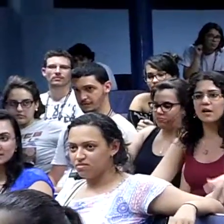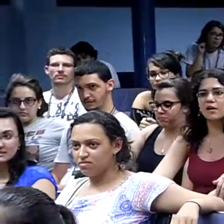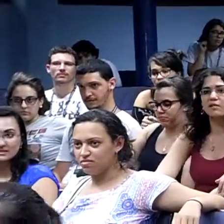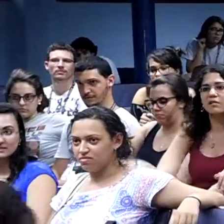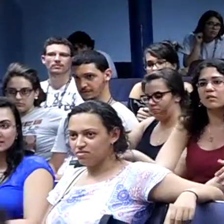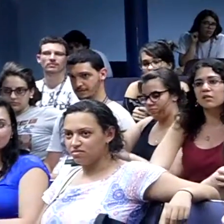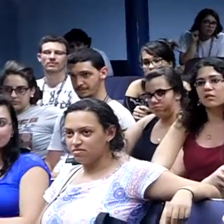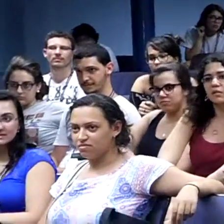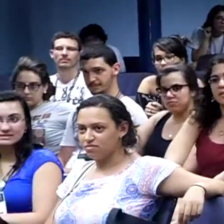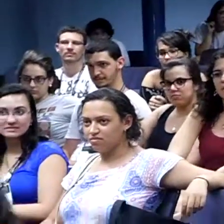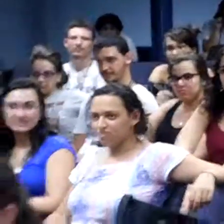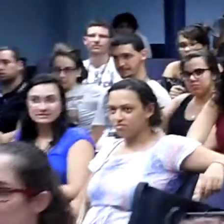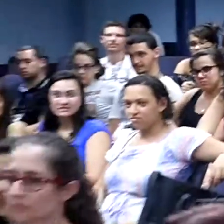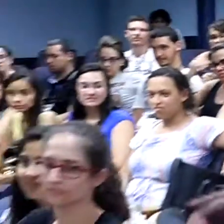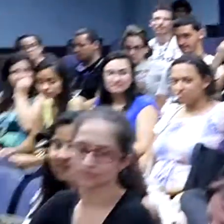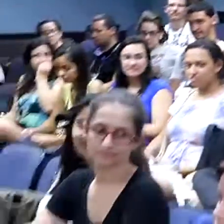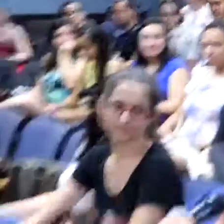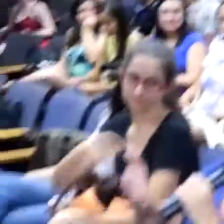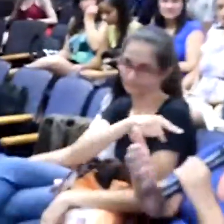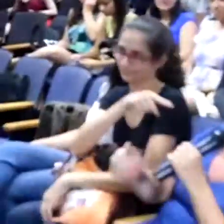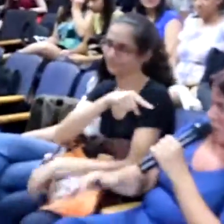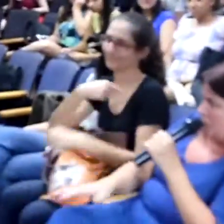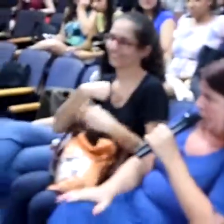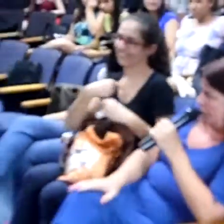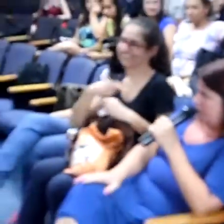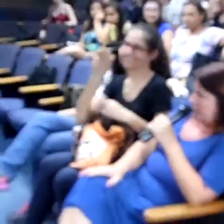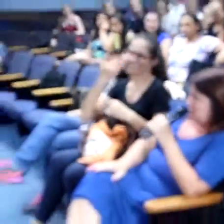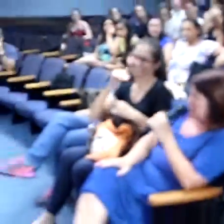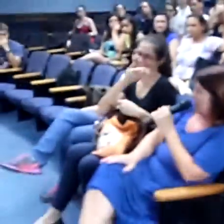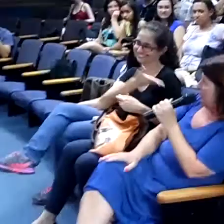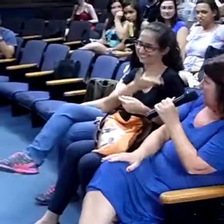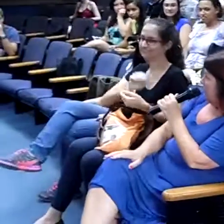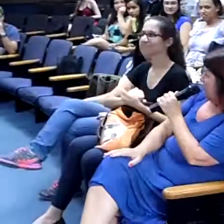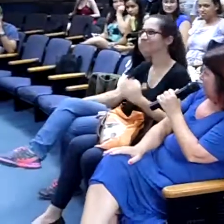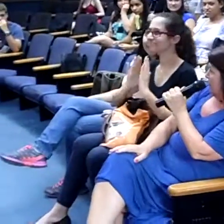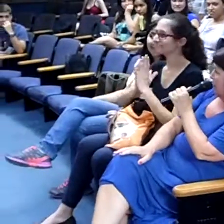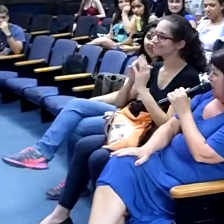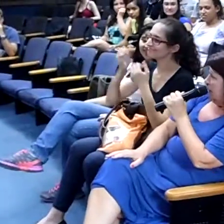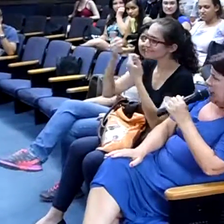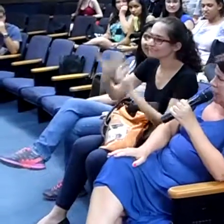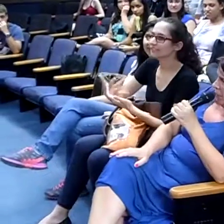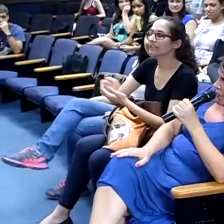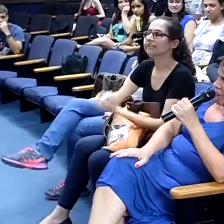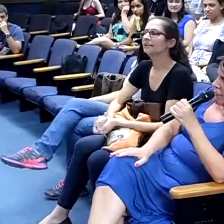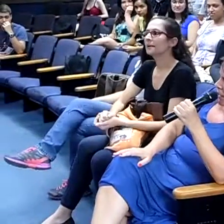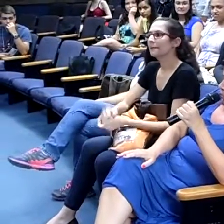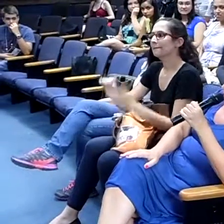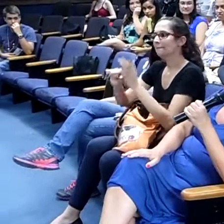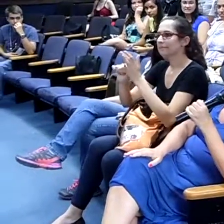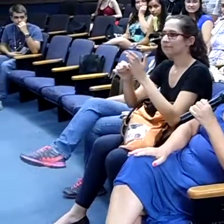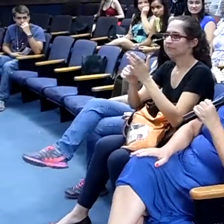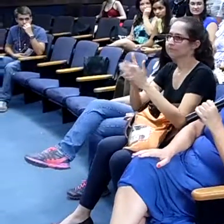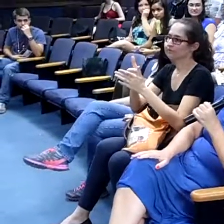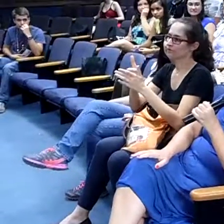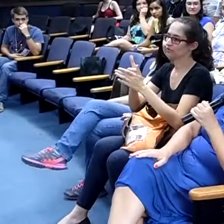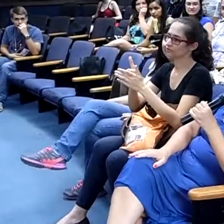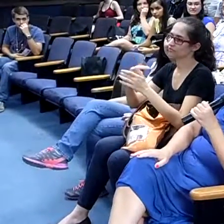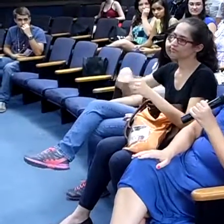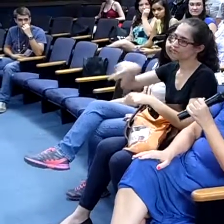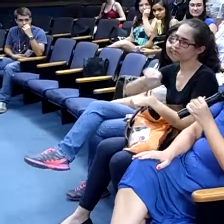sinalizar. Bom, eu pedi autorização para a Fran para responder. Em primeiro lugar, nós temos mantido